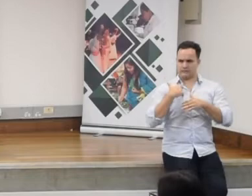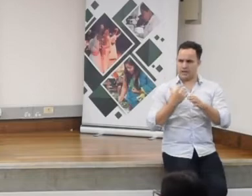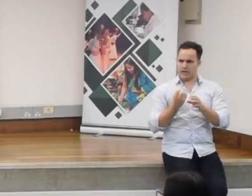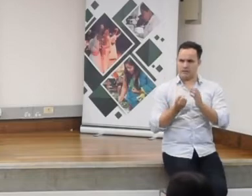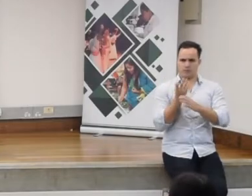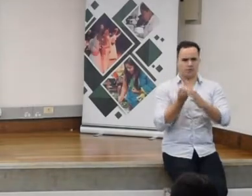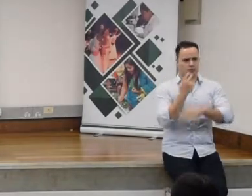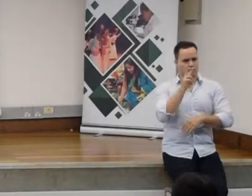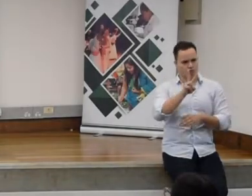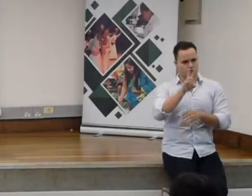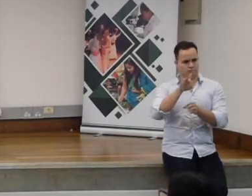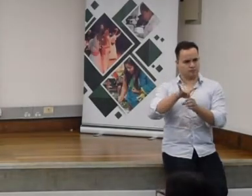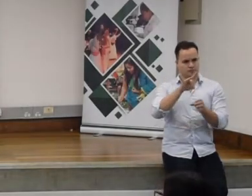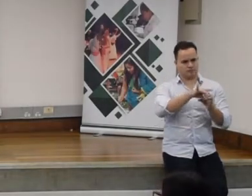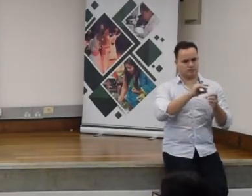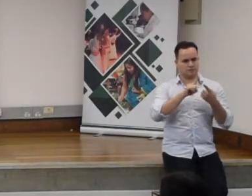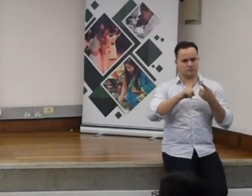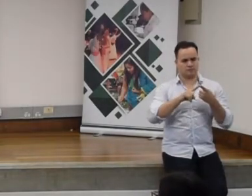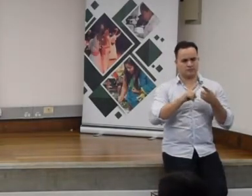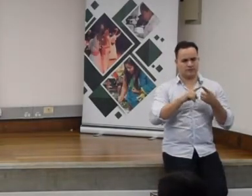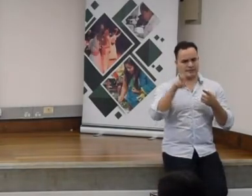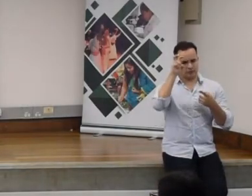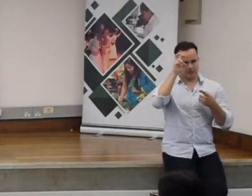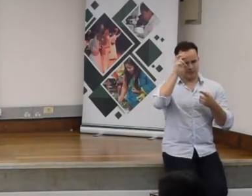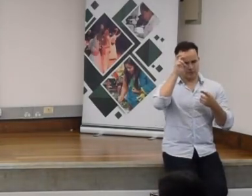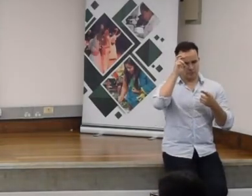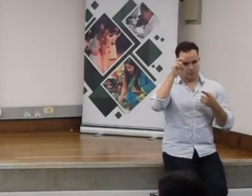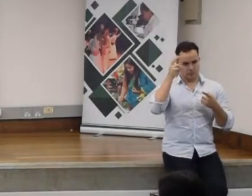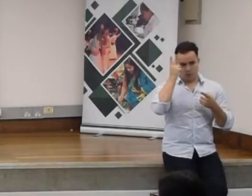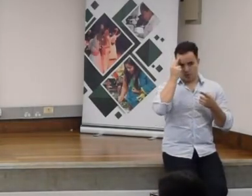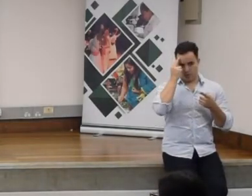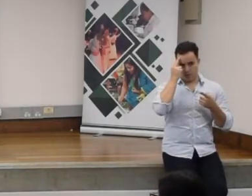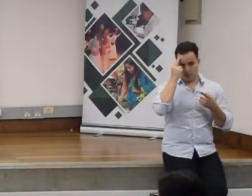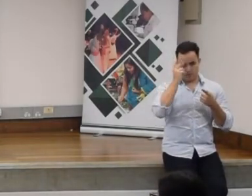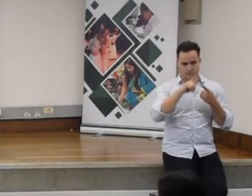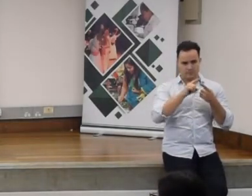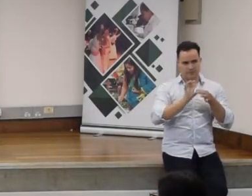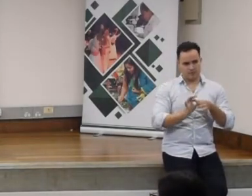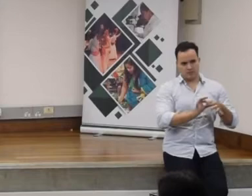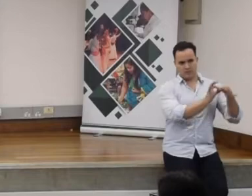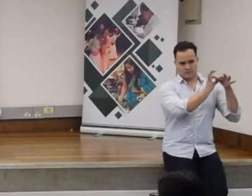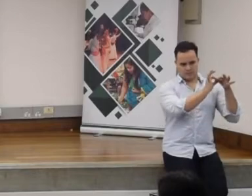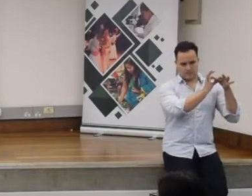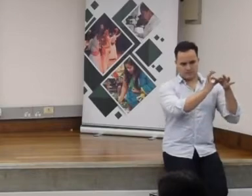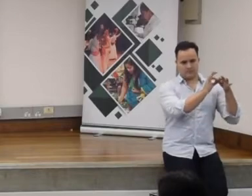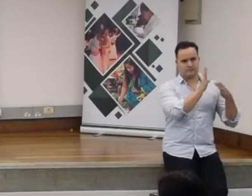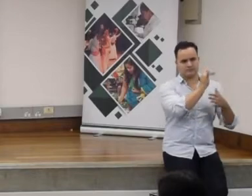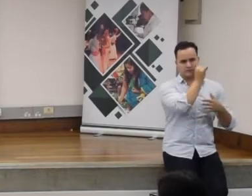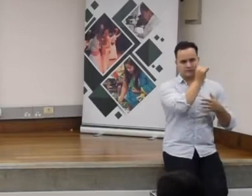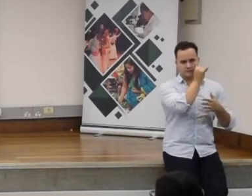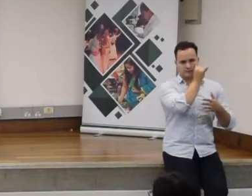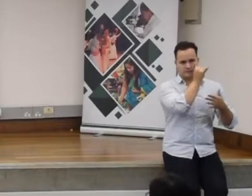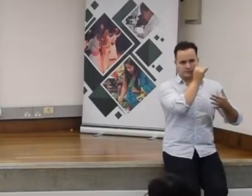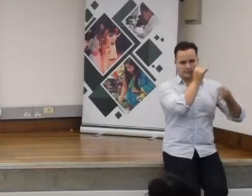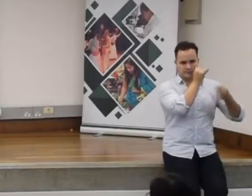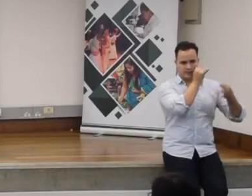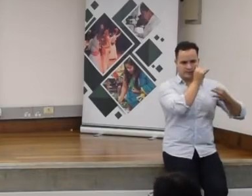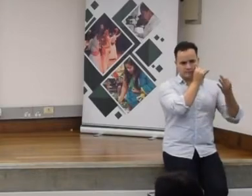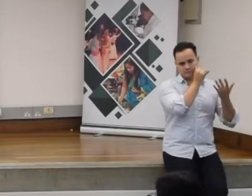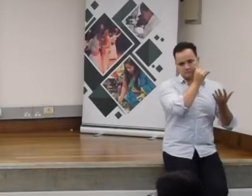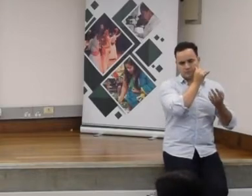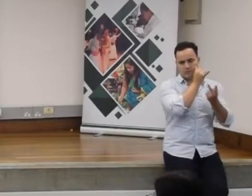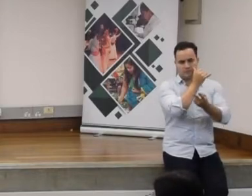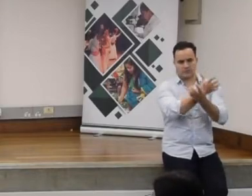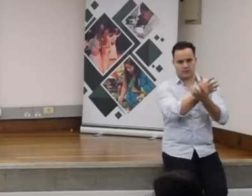dos: Impar, Razonamiento Lógico, ¿sí?, que hace parte de la Facultad de Ciencias Exactas y